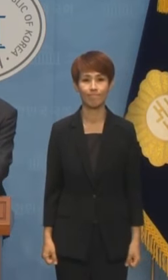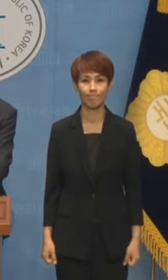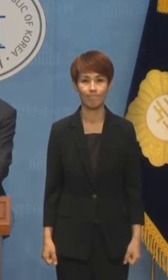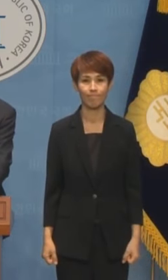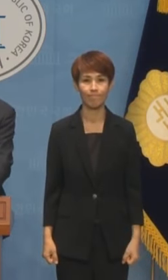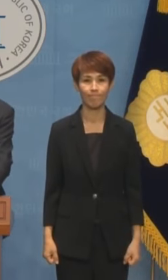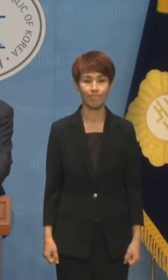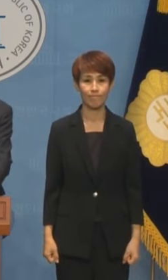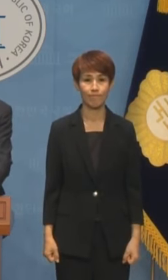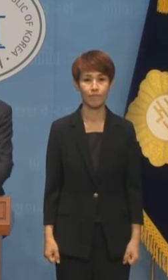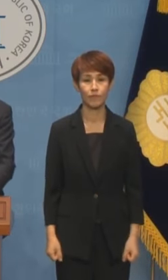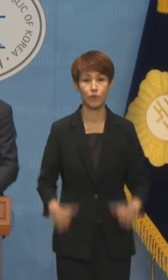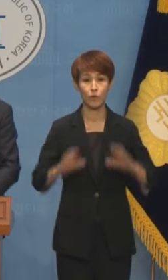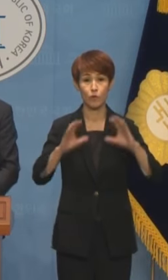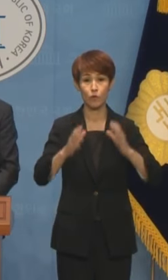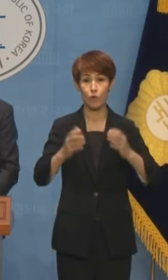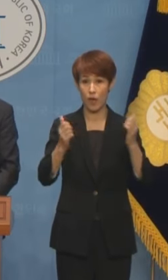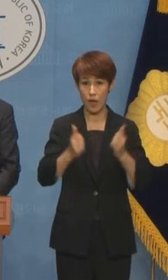저희는 국회